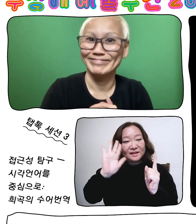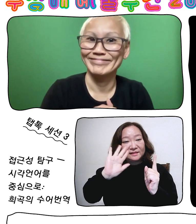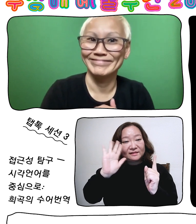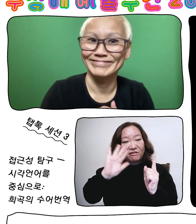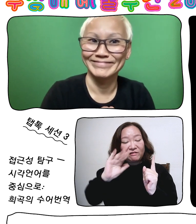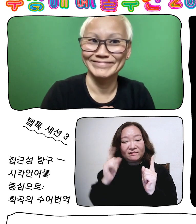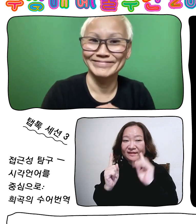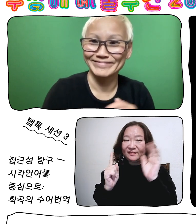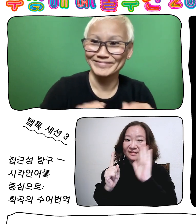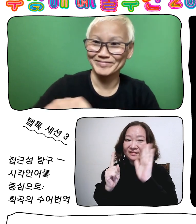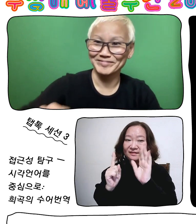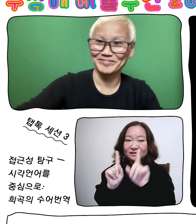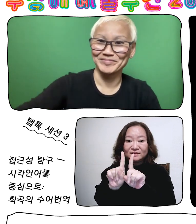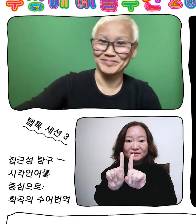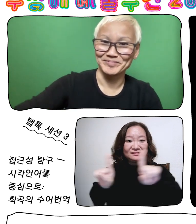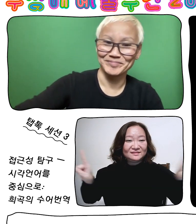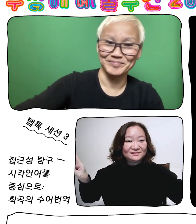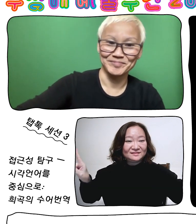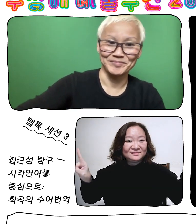방법이에요.